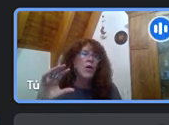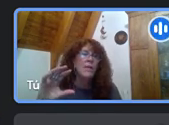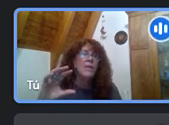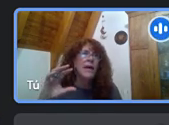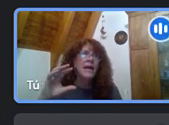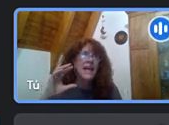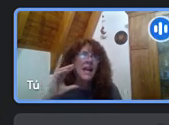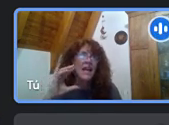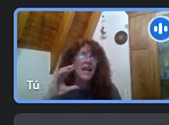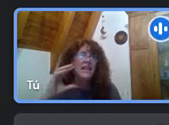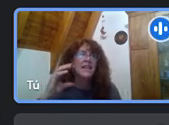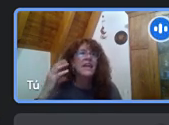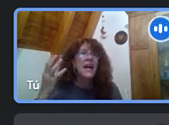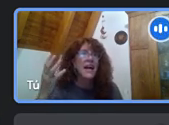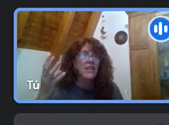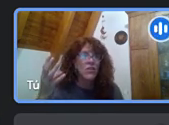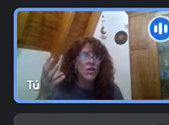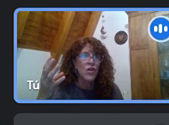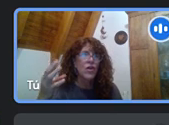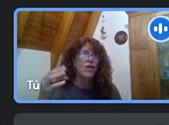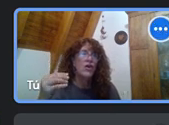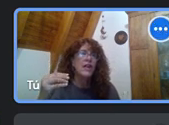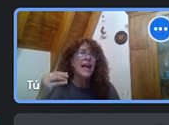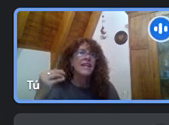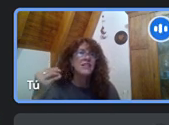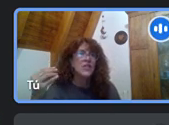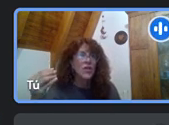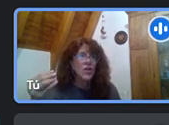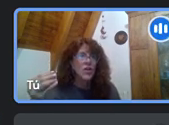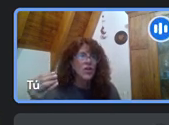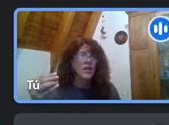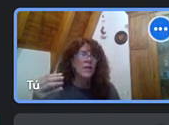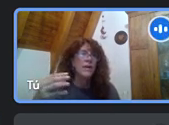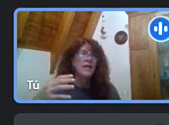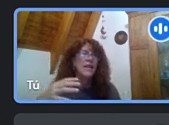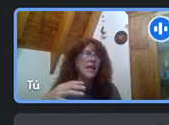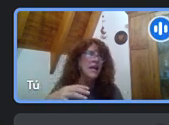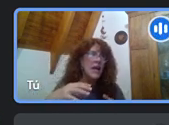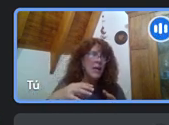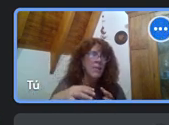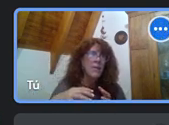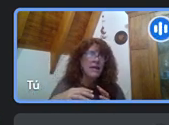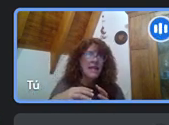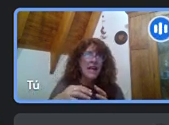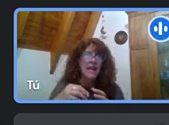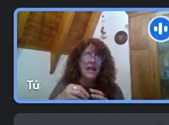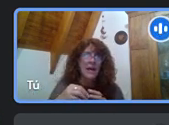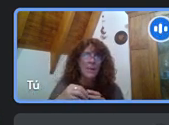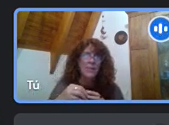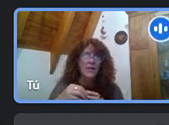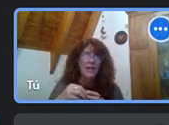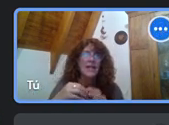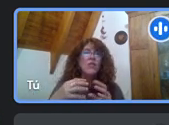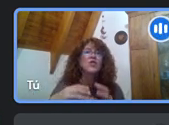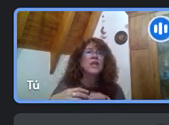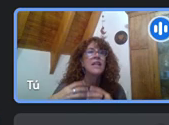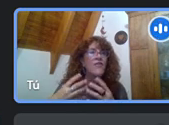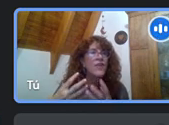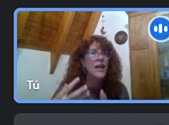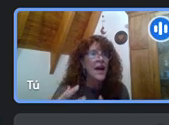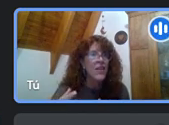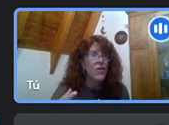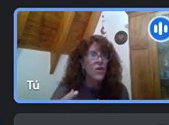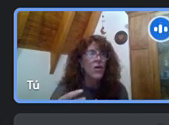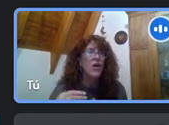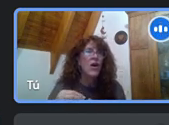a estar indicando la acción que va a tener, me va a estar dando